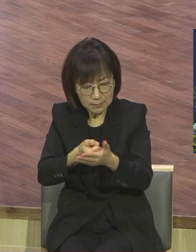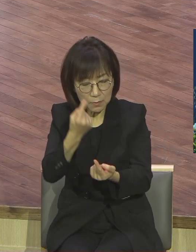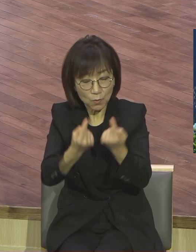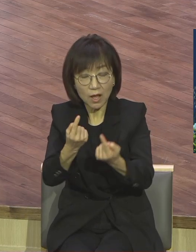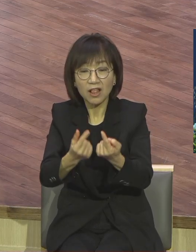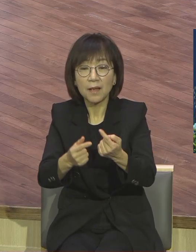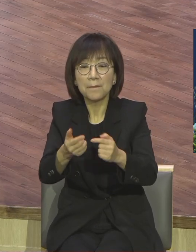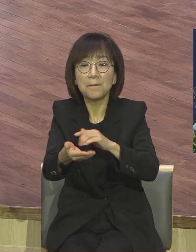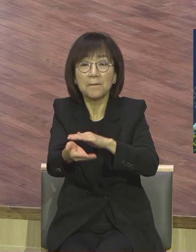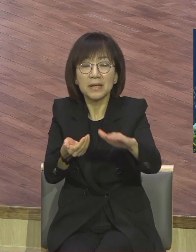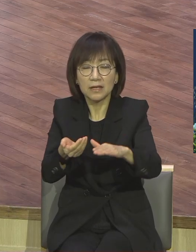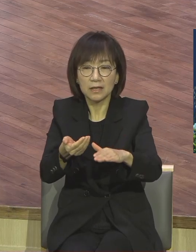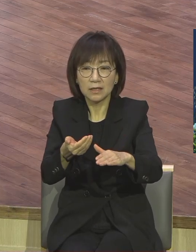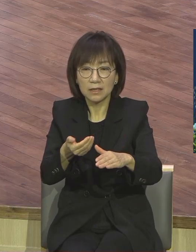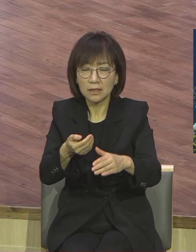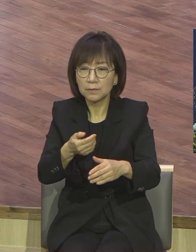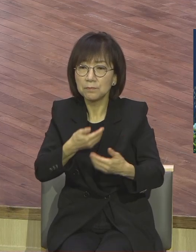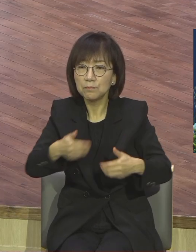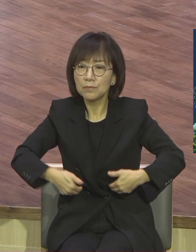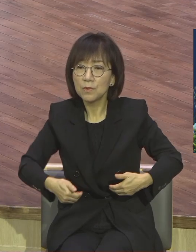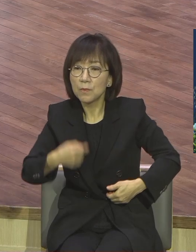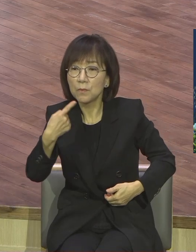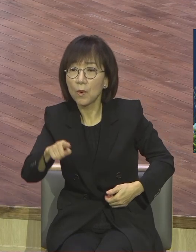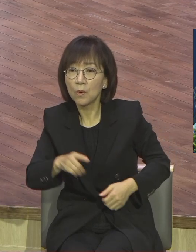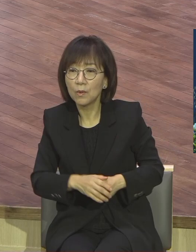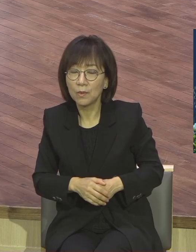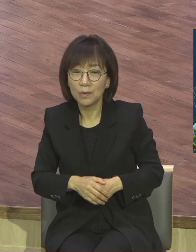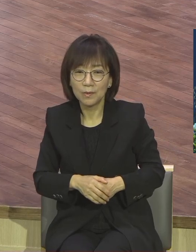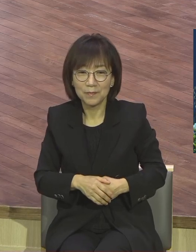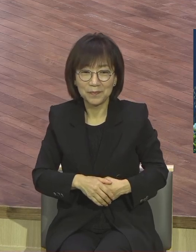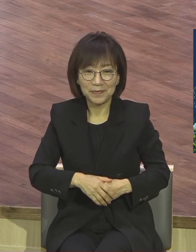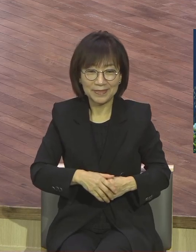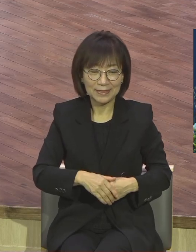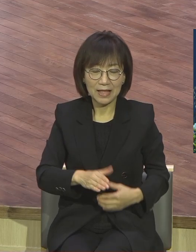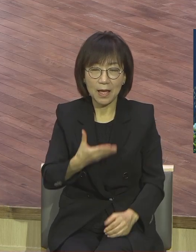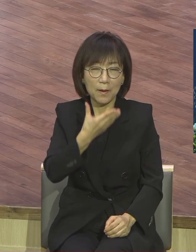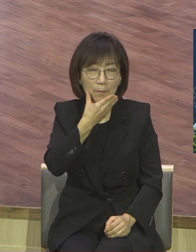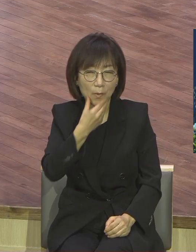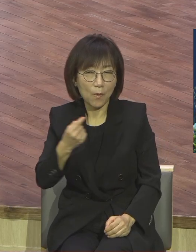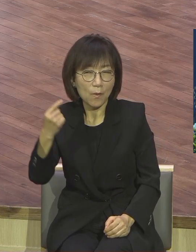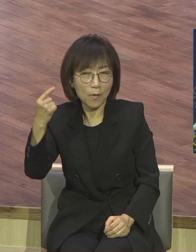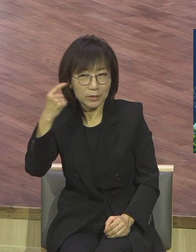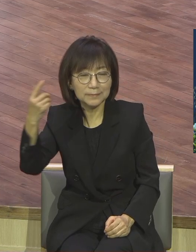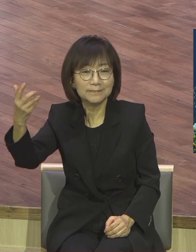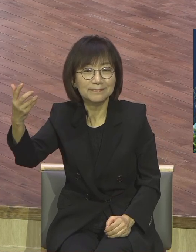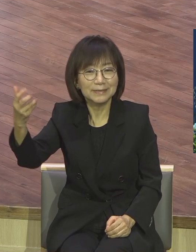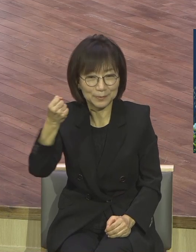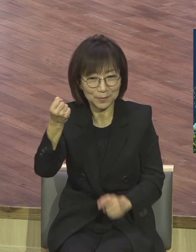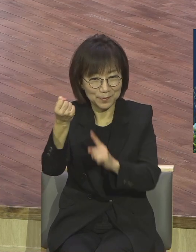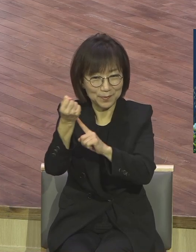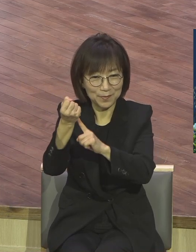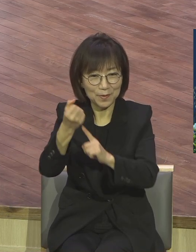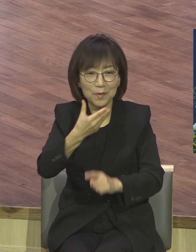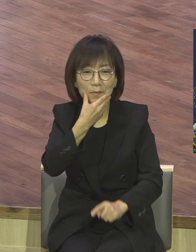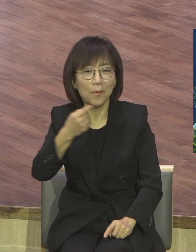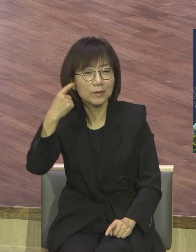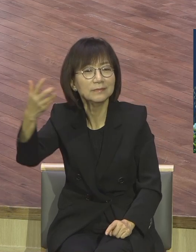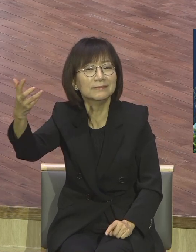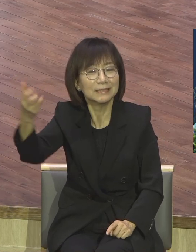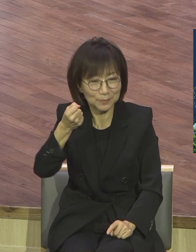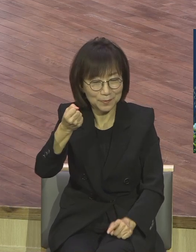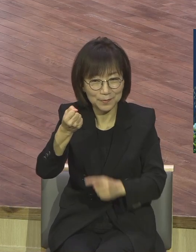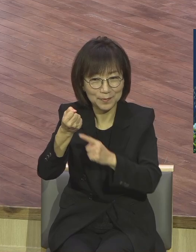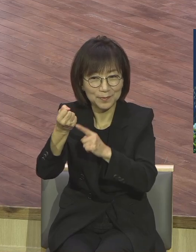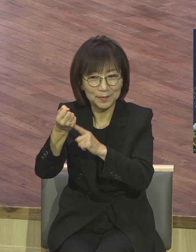앞서서 중요한 것이 뭐냐? 그것이 바로 오늘 제목처럼 복음으로 새해를 열어가야 한다.